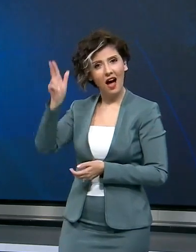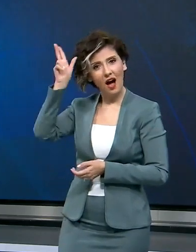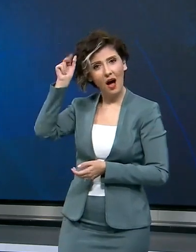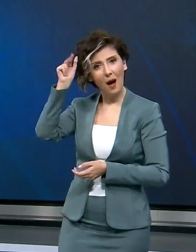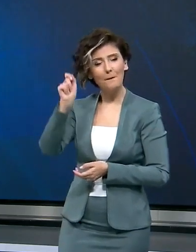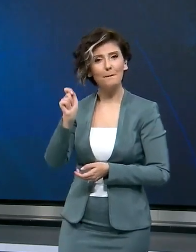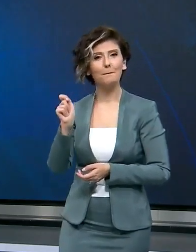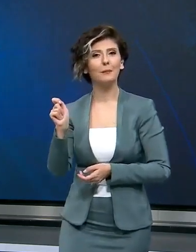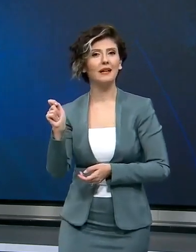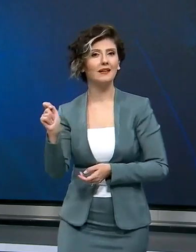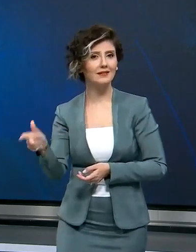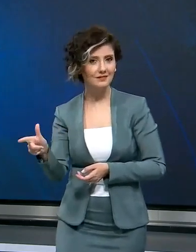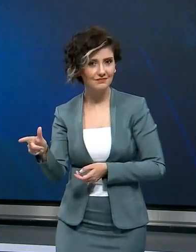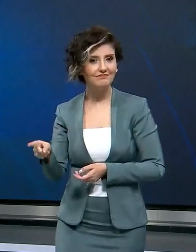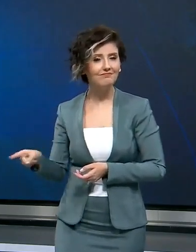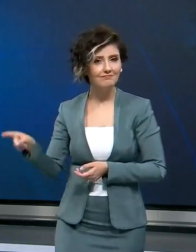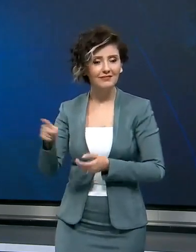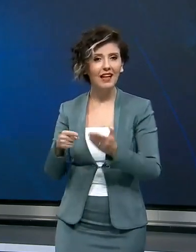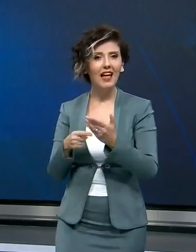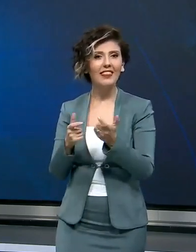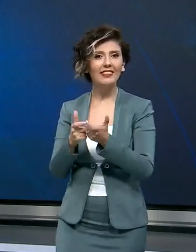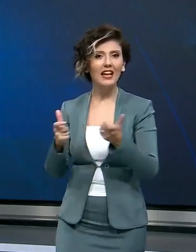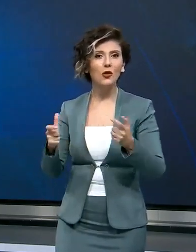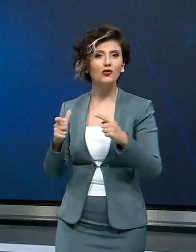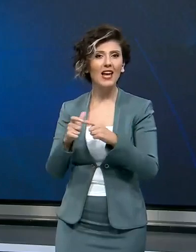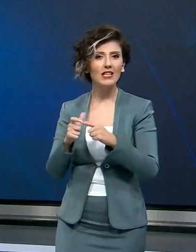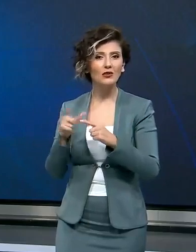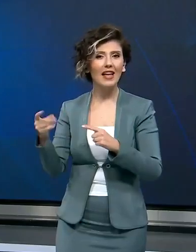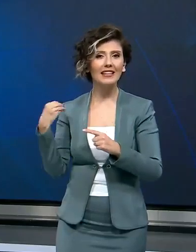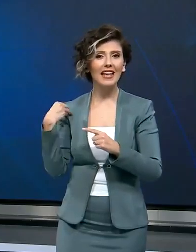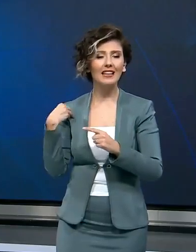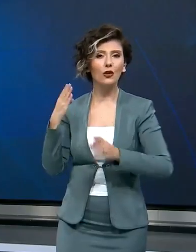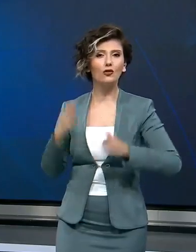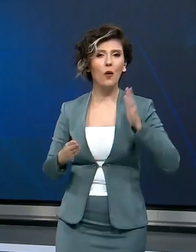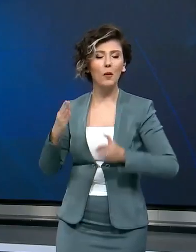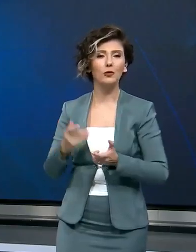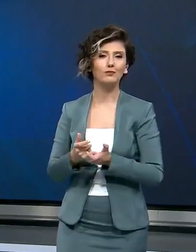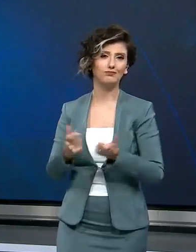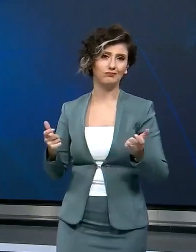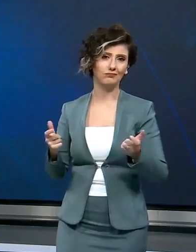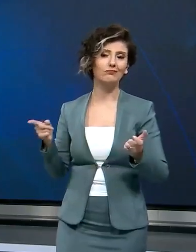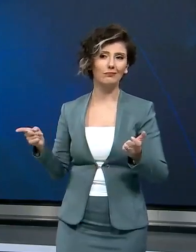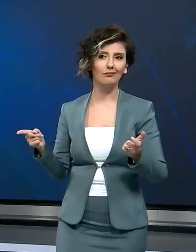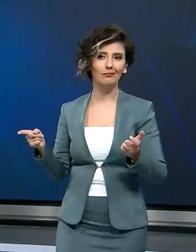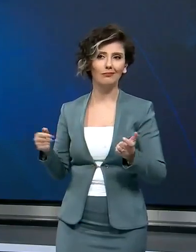Amerika Birleşik Devletleri'nde Massachusetts Teknoloji Enstitüsü yeni bir robot geliştirdi.